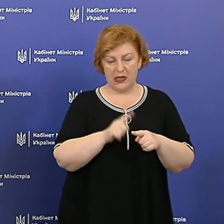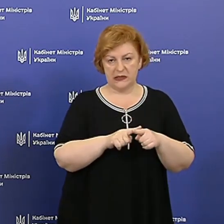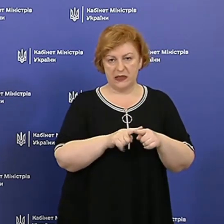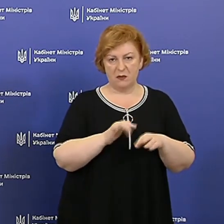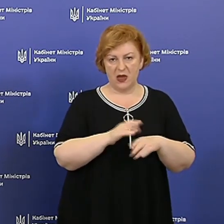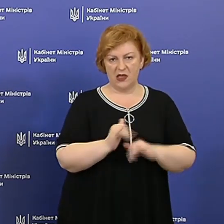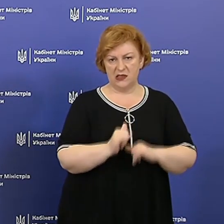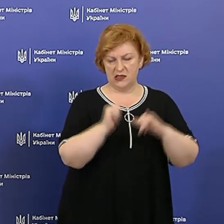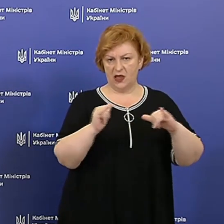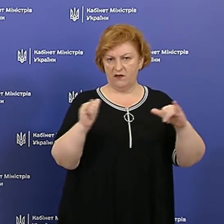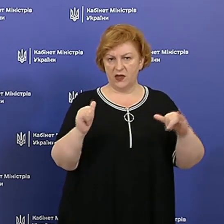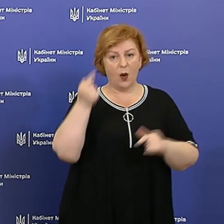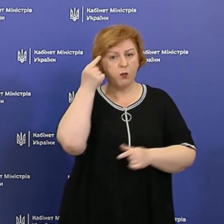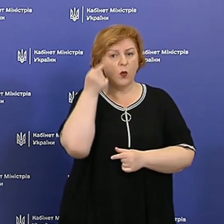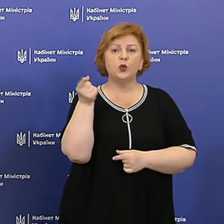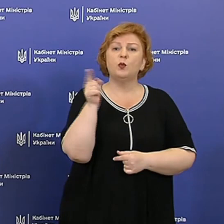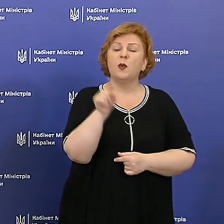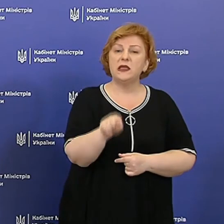тим, що